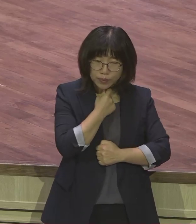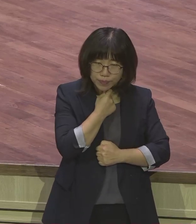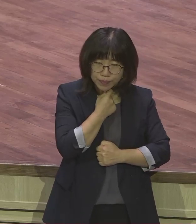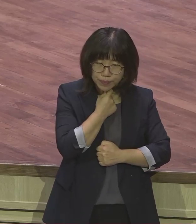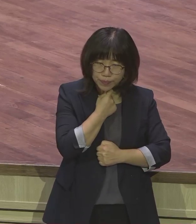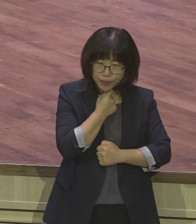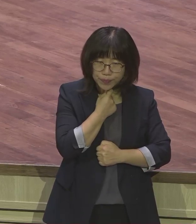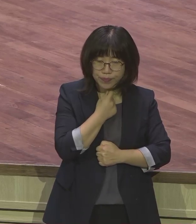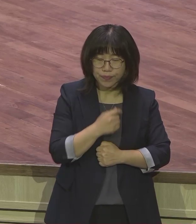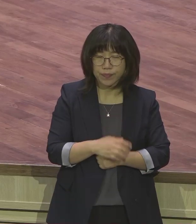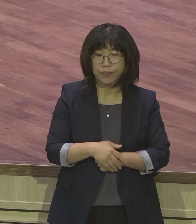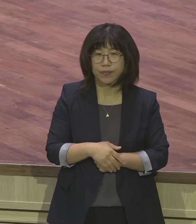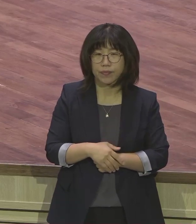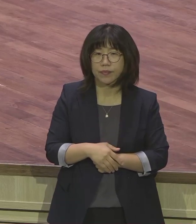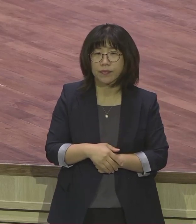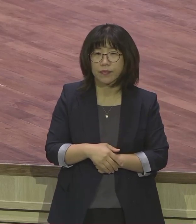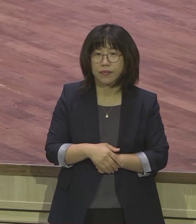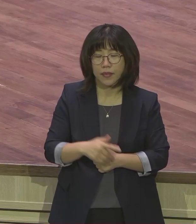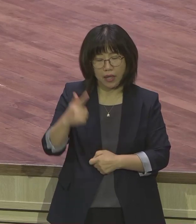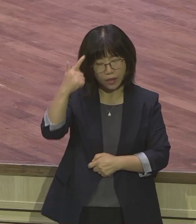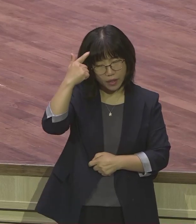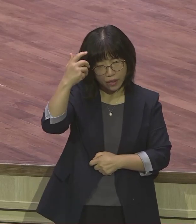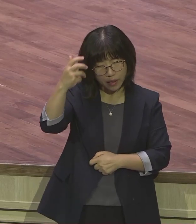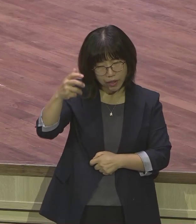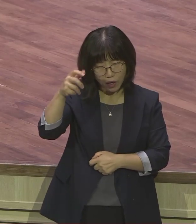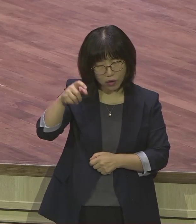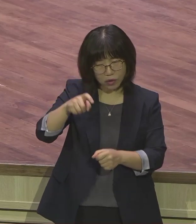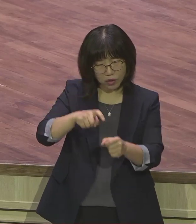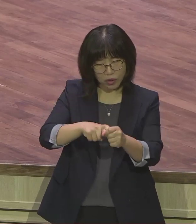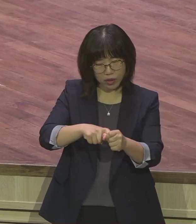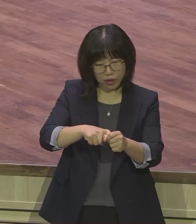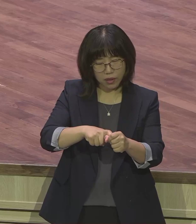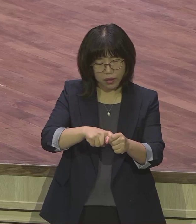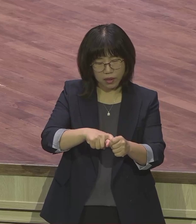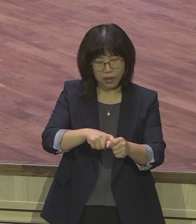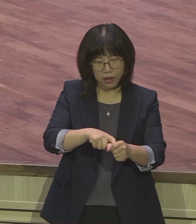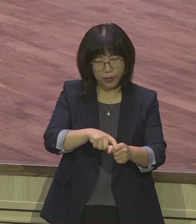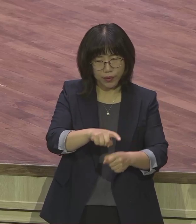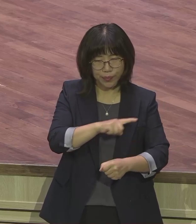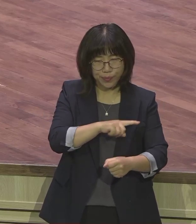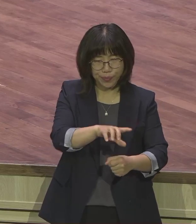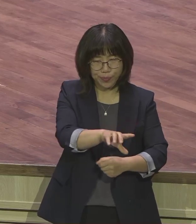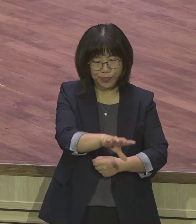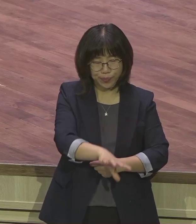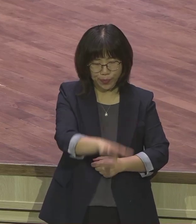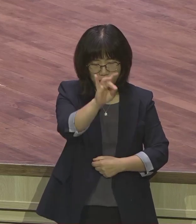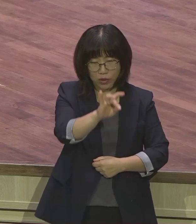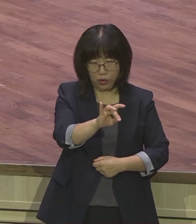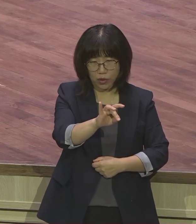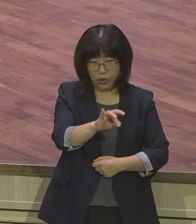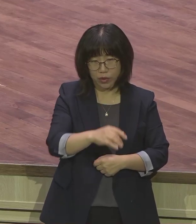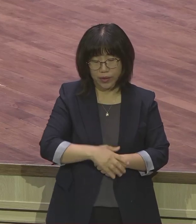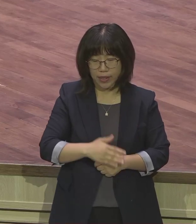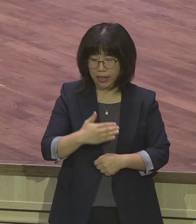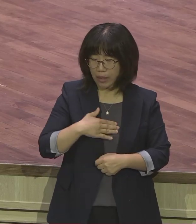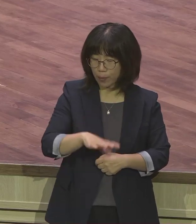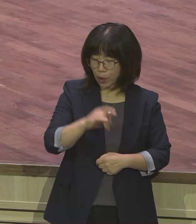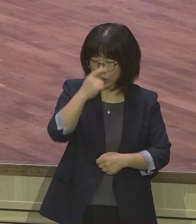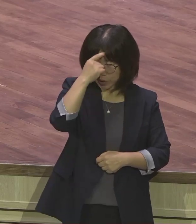다시 말하면 영적인 우선순위를 두었다 내가 하나님 앞에 예배하고